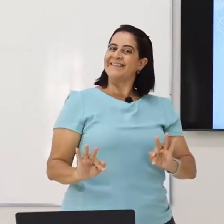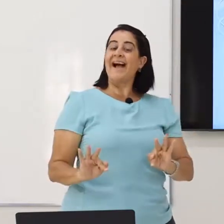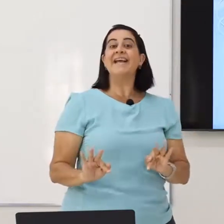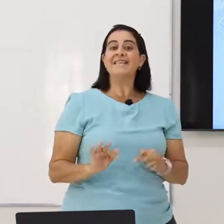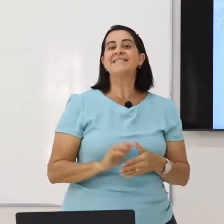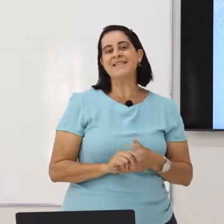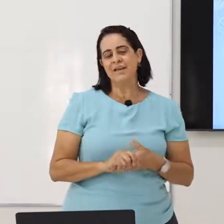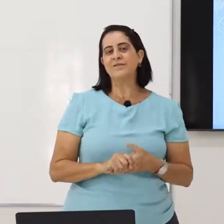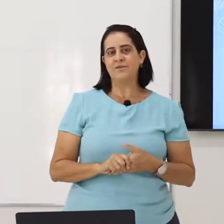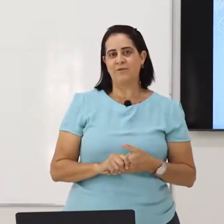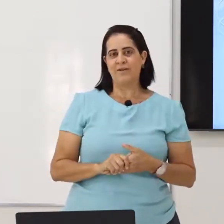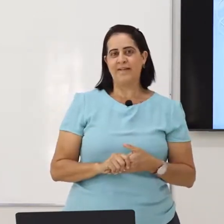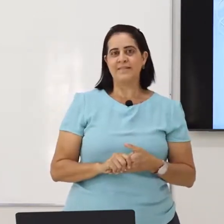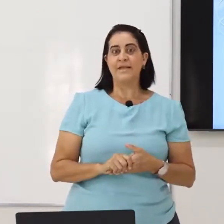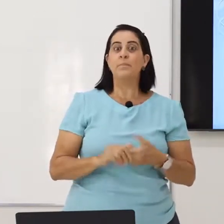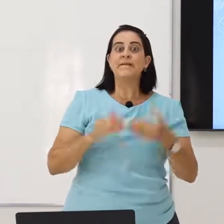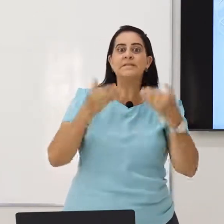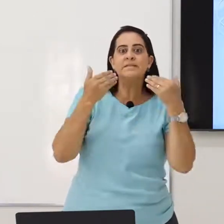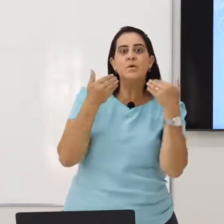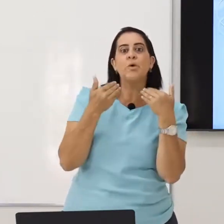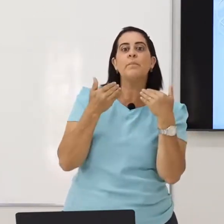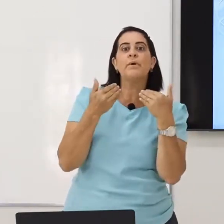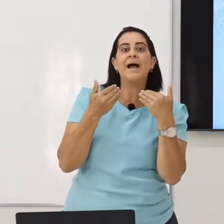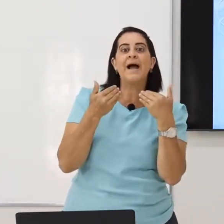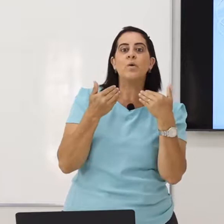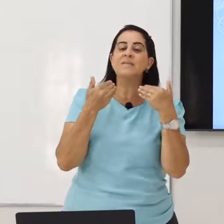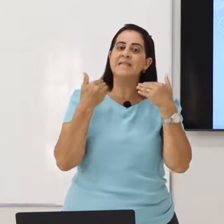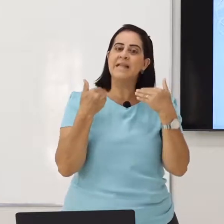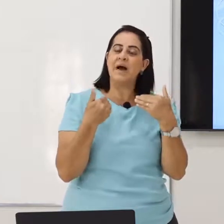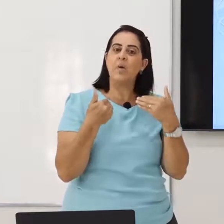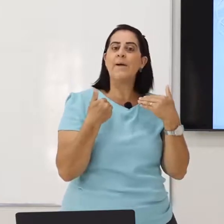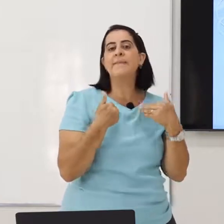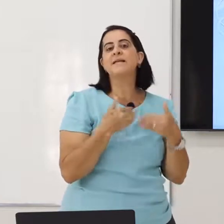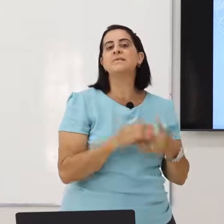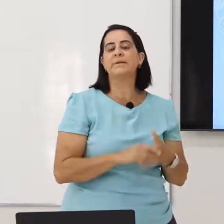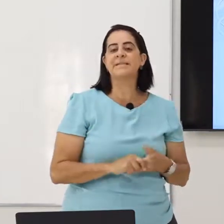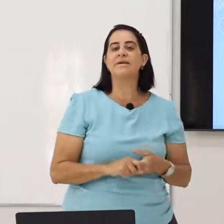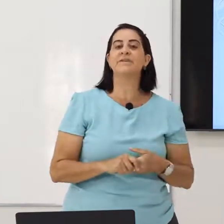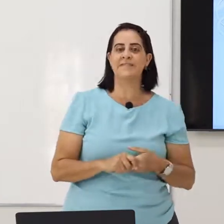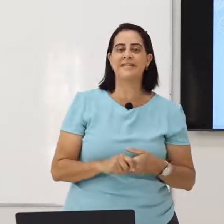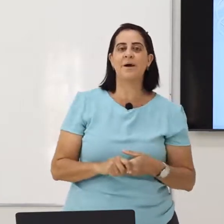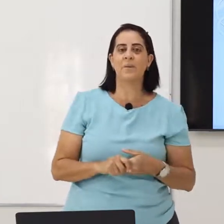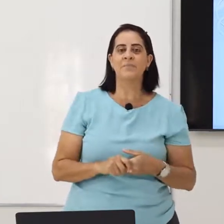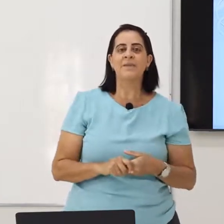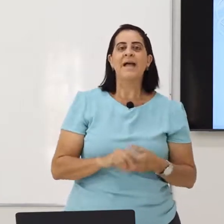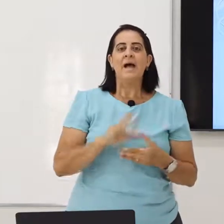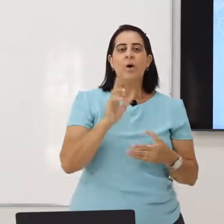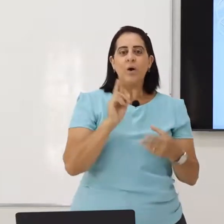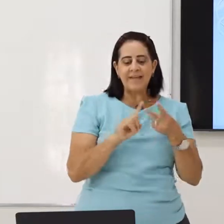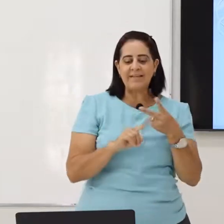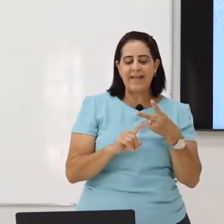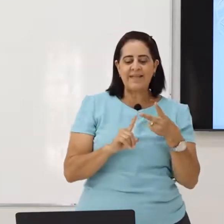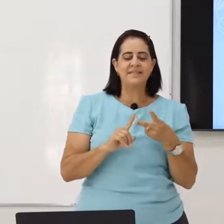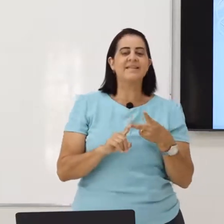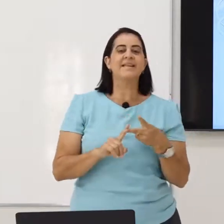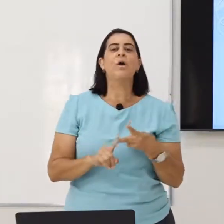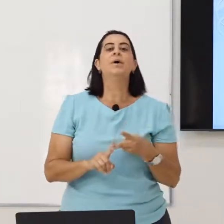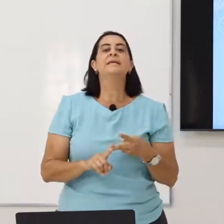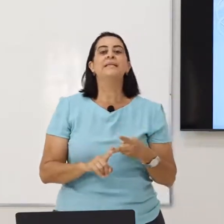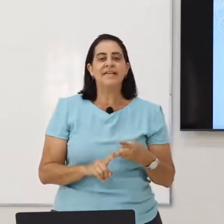Aí sim eu estou feliz. Eu preciso incorporar o sinal à minha expressão facial. Outra ideia de sinal,